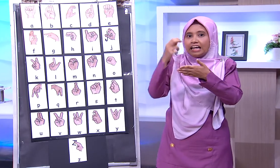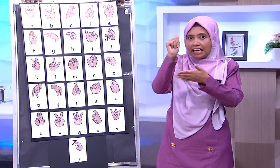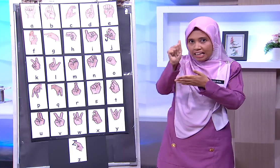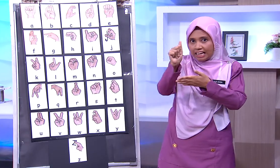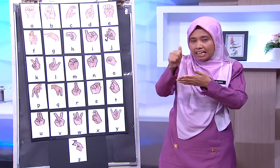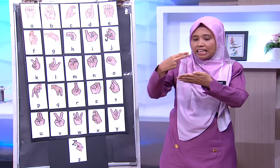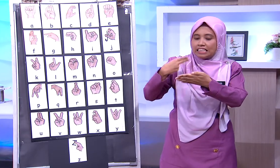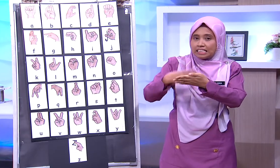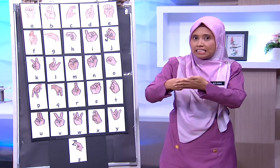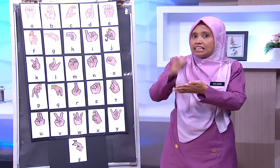umum3